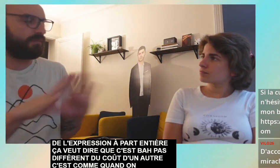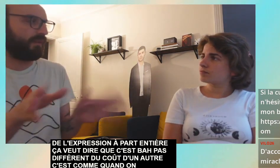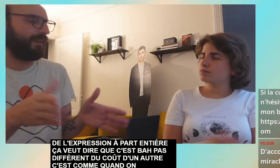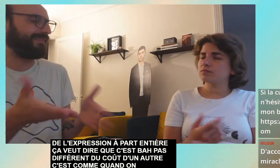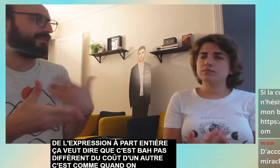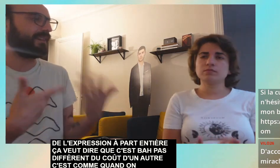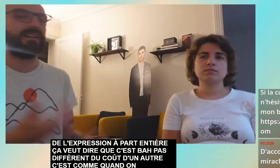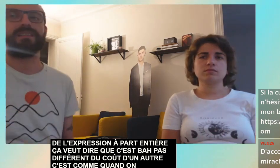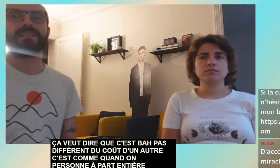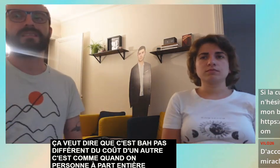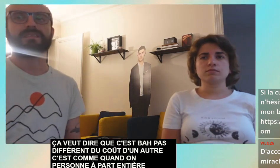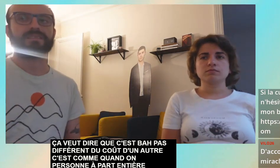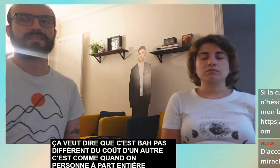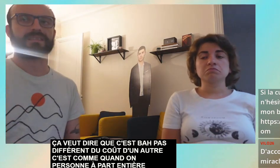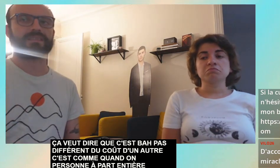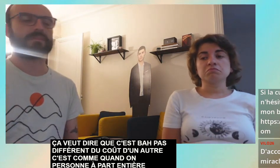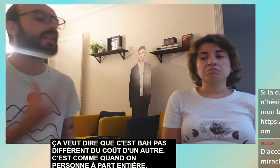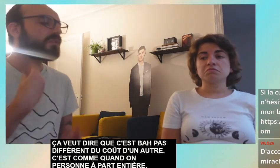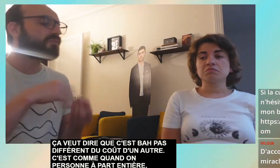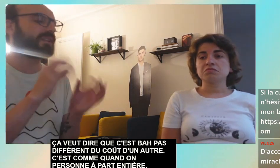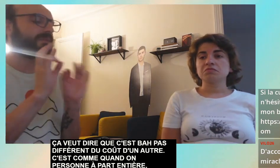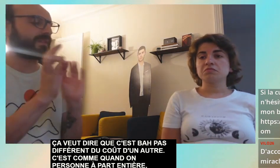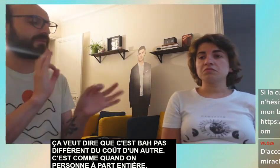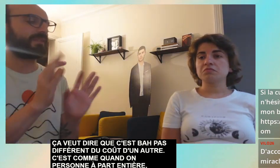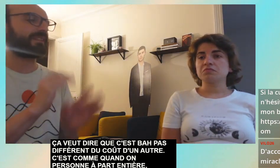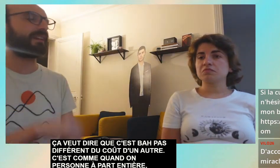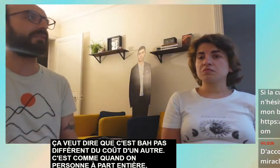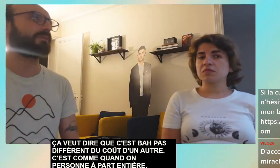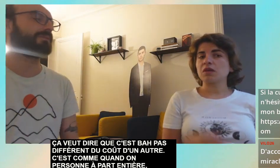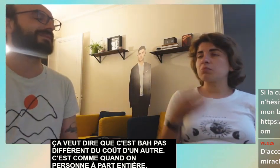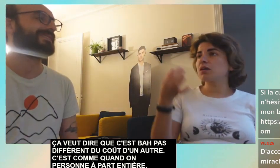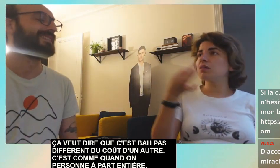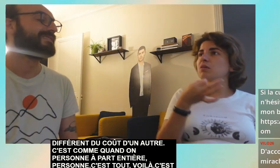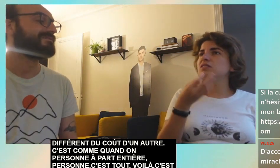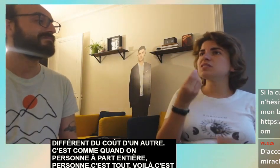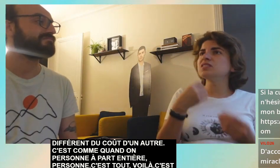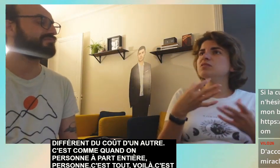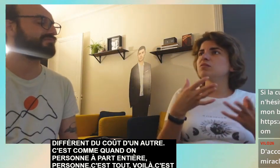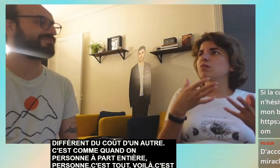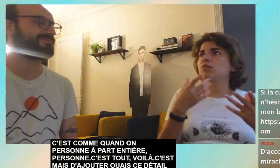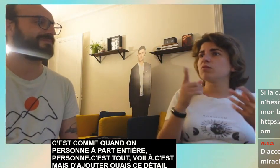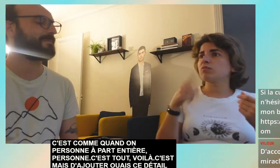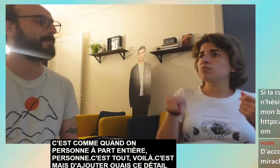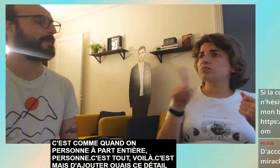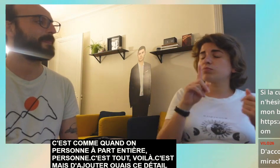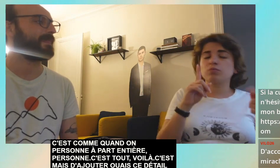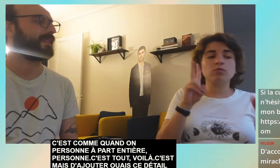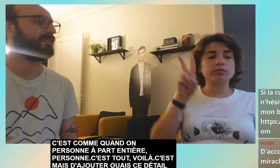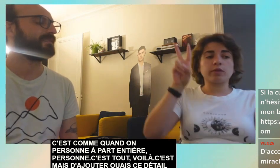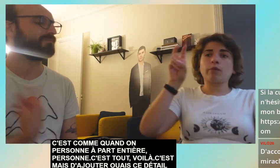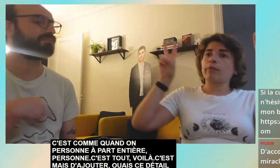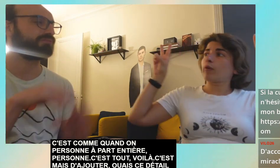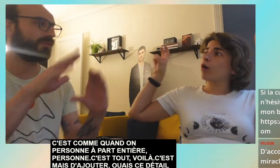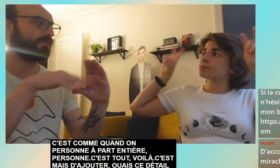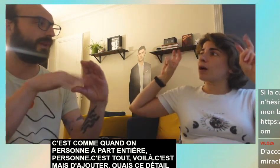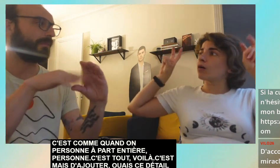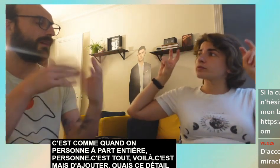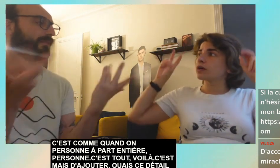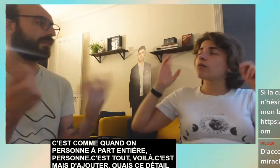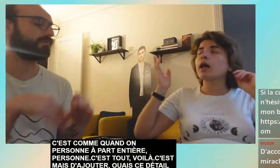voilà. Mais d'ajouter, ouais, ce détail. Mais après, ouais, ils disent, c'est comme en Blabla, parenthèse, voilà, voilà,